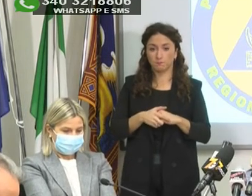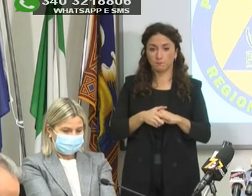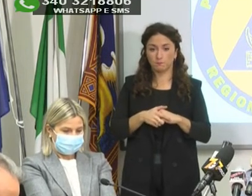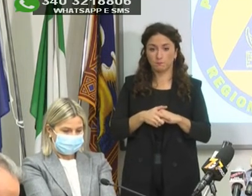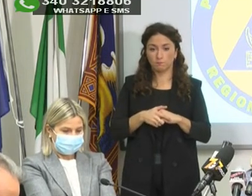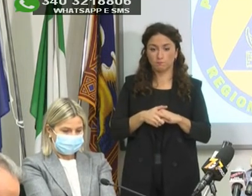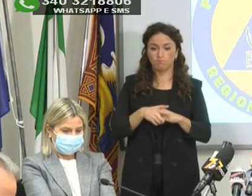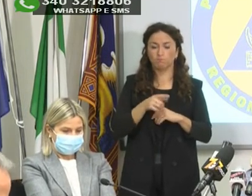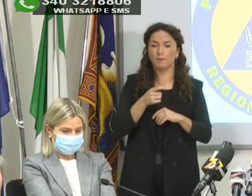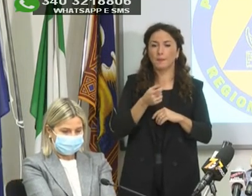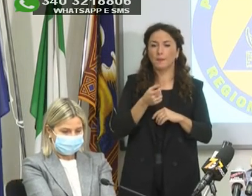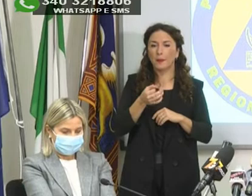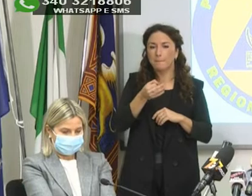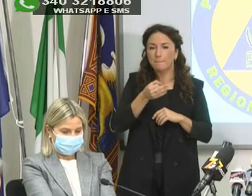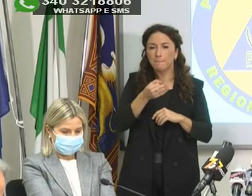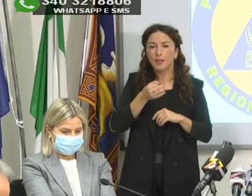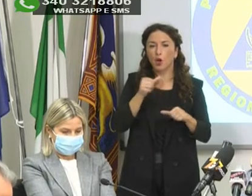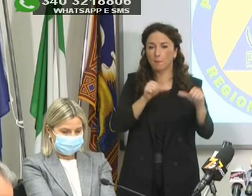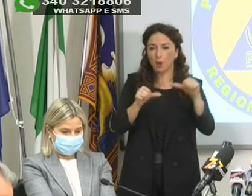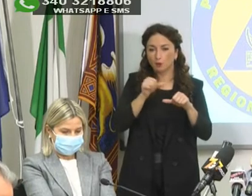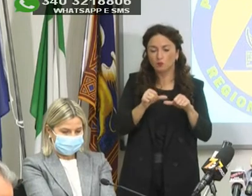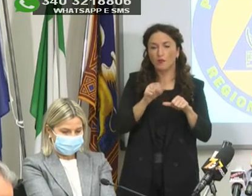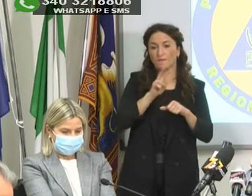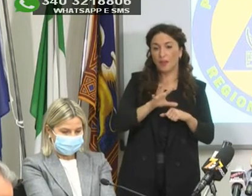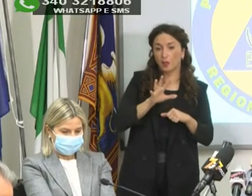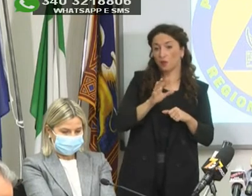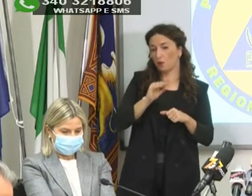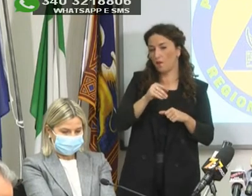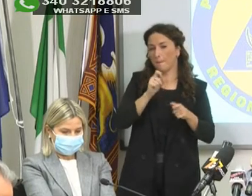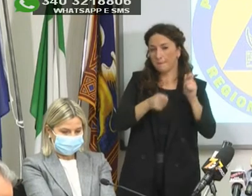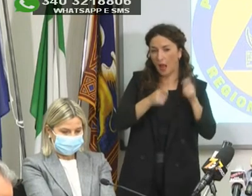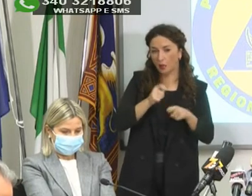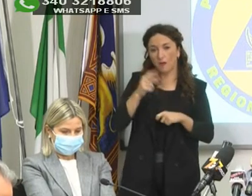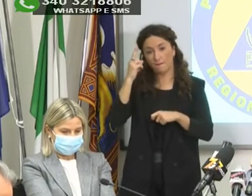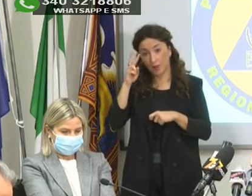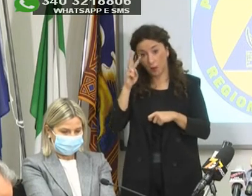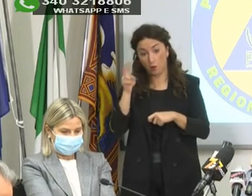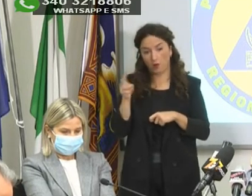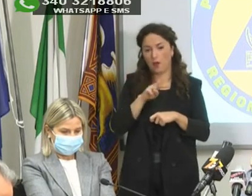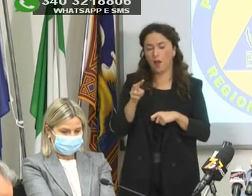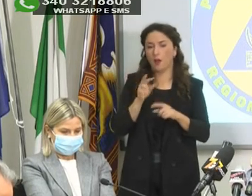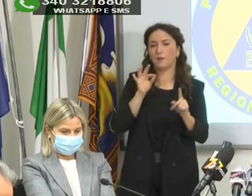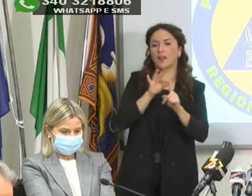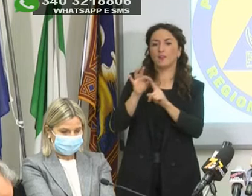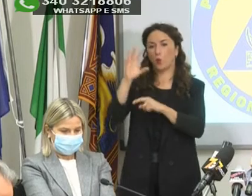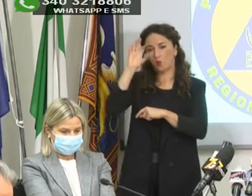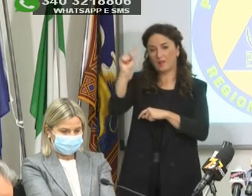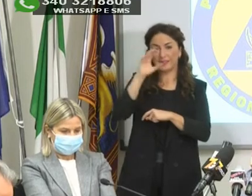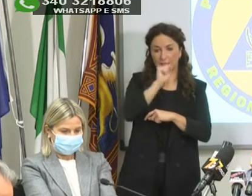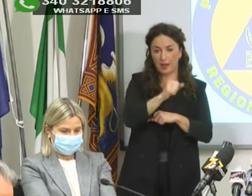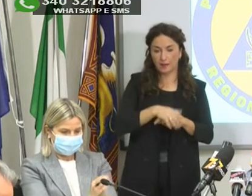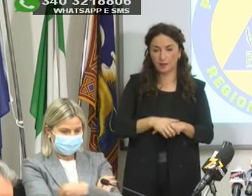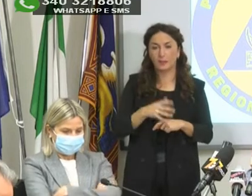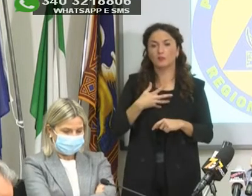di microbiologia in Veneto con riferimento di Padova e di Verona come due riferimenti, diciamo, universitari, abbiamo